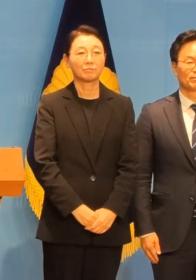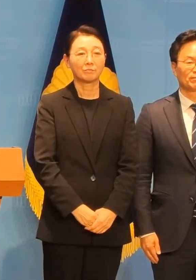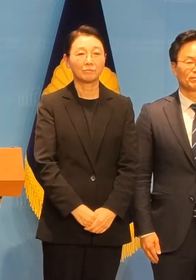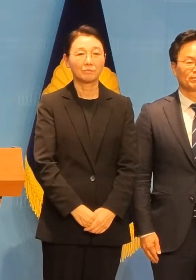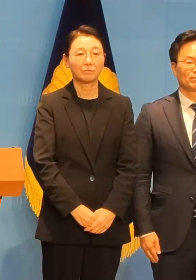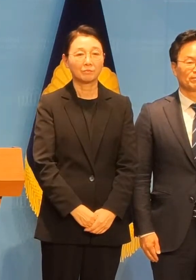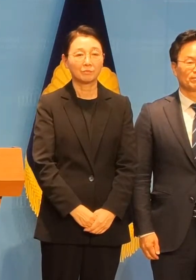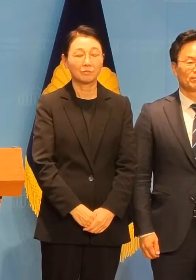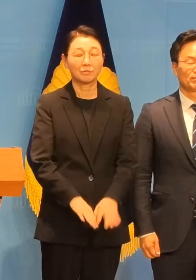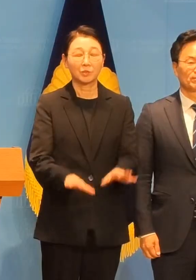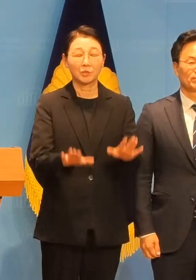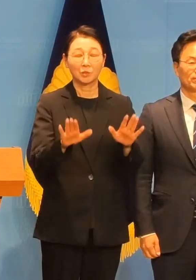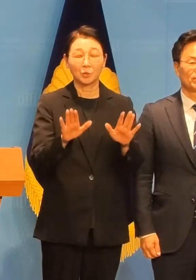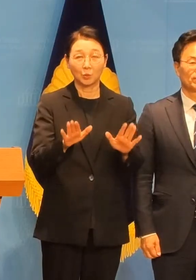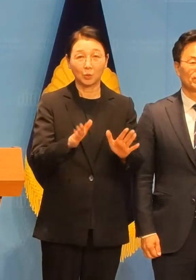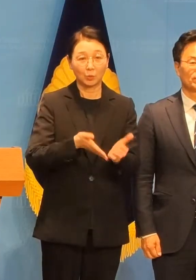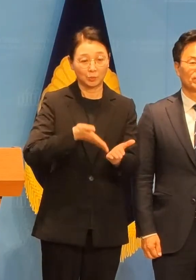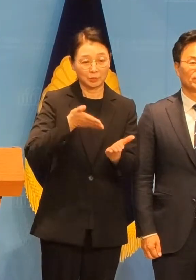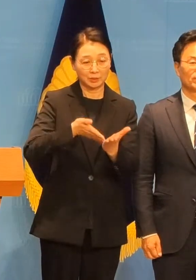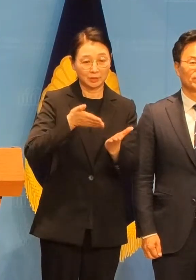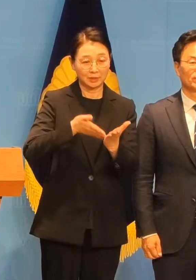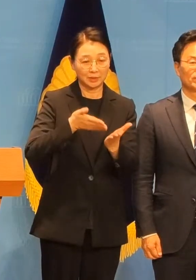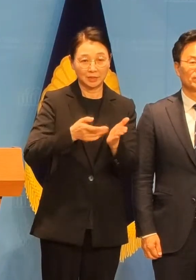오늘 급하게 기자설명회를 잡은 거는